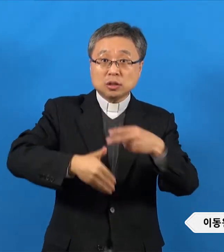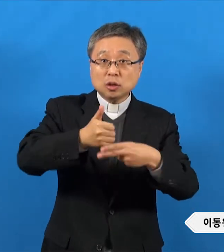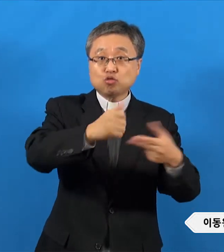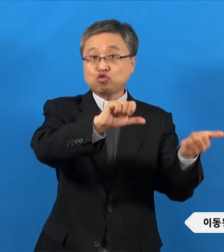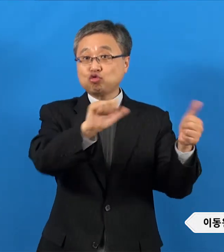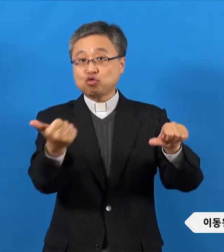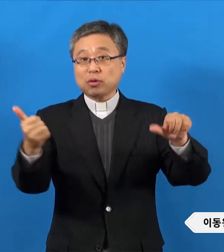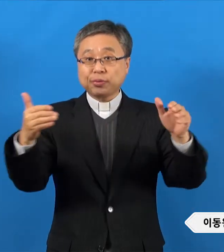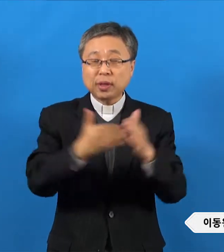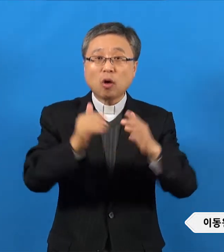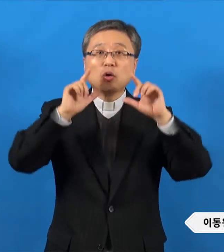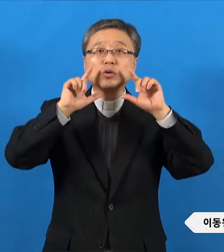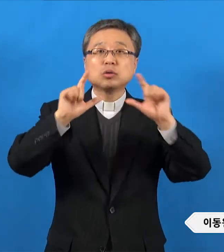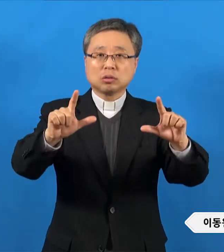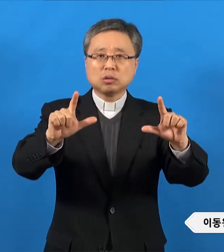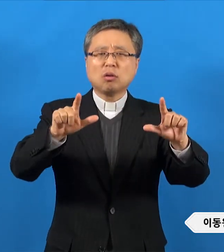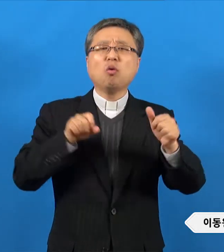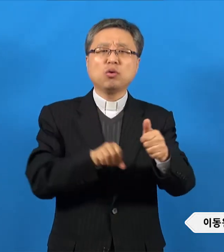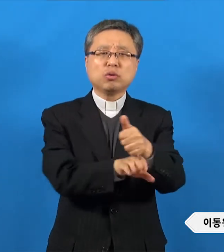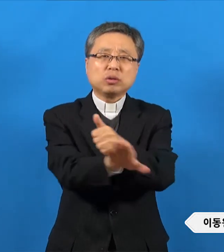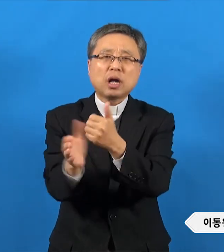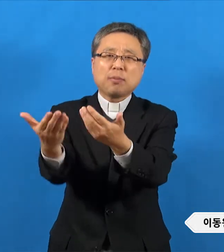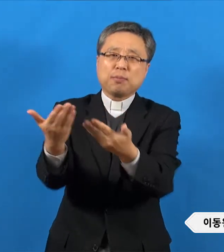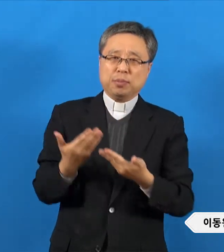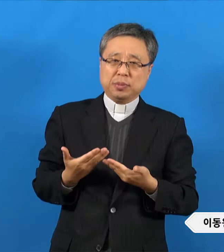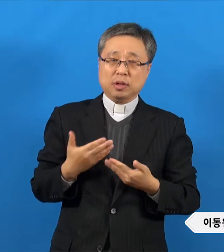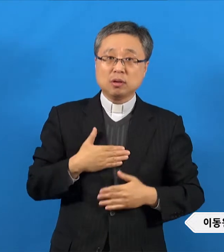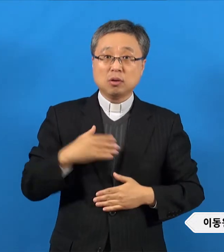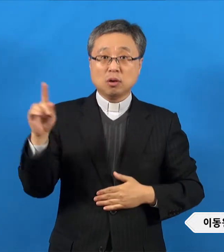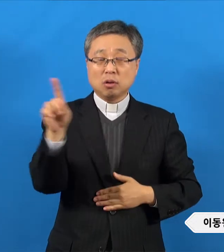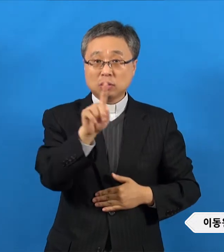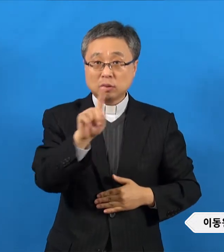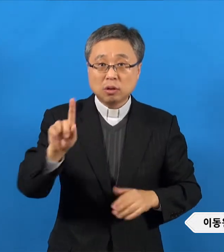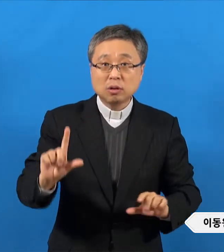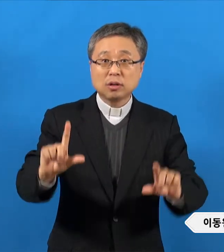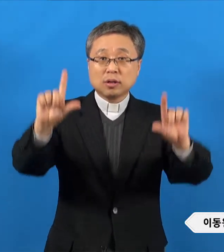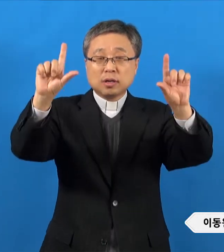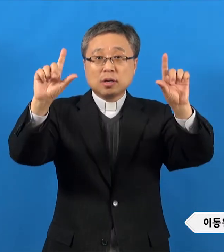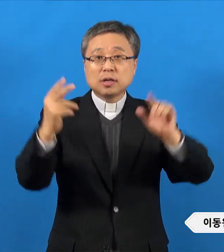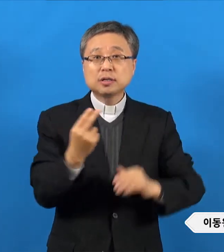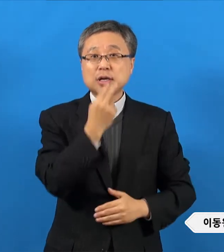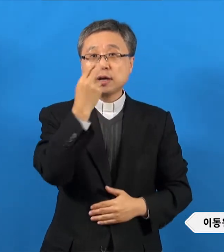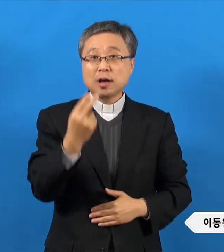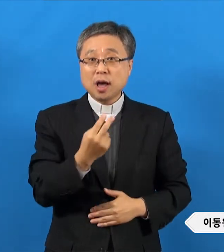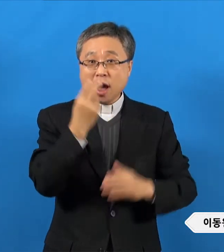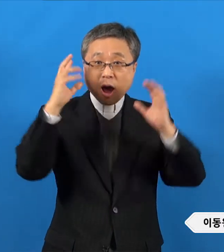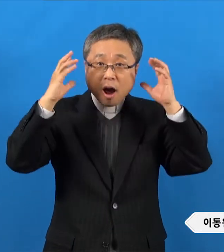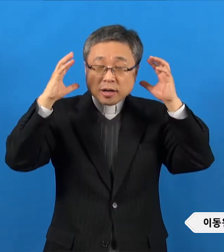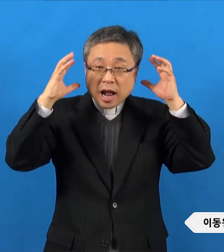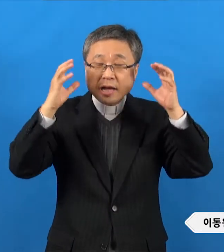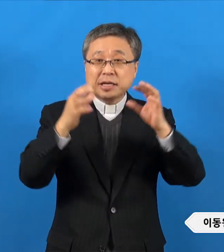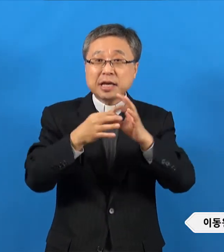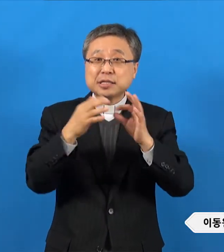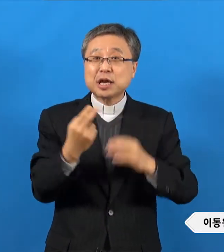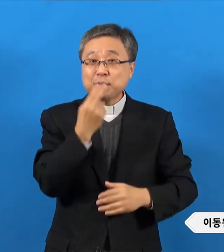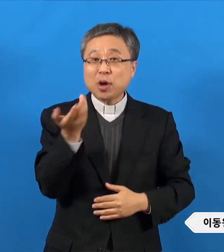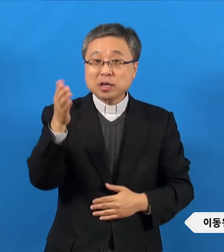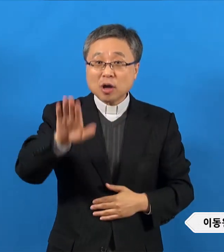선언했던 니체의 영향을 받은 것입니다. 오늘날 그 생명을, 어린 아기의 생명이지만 어머니 뱃속에 있는